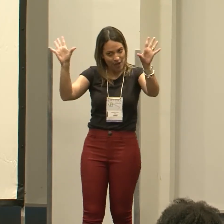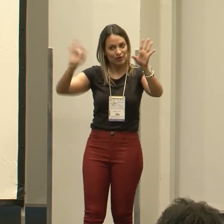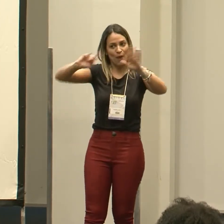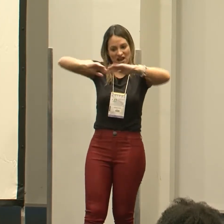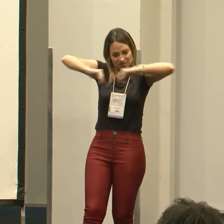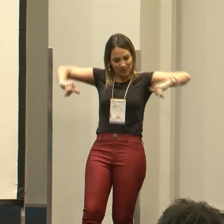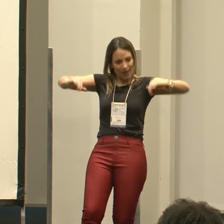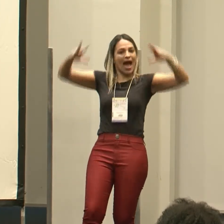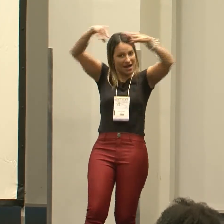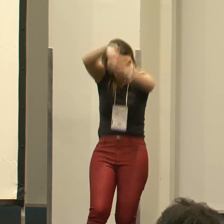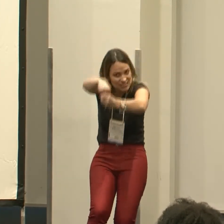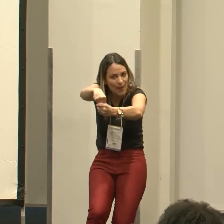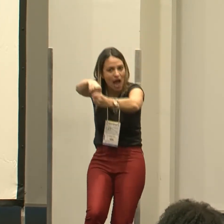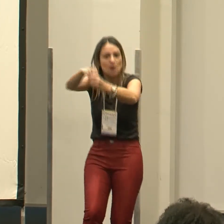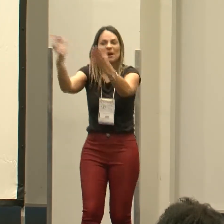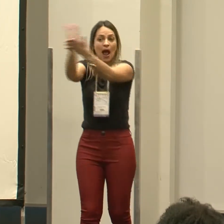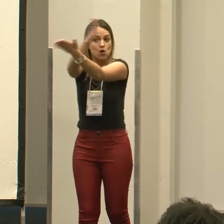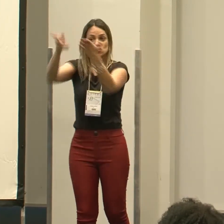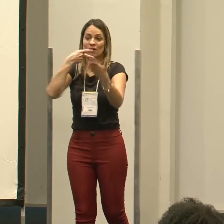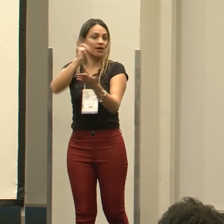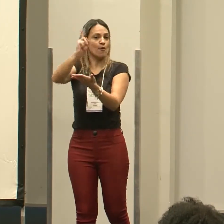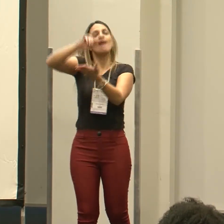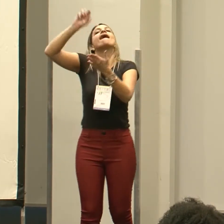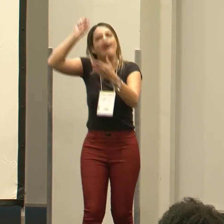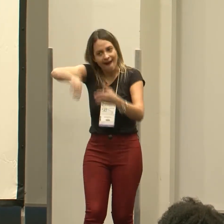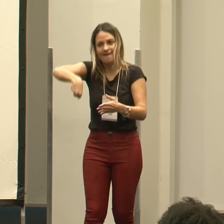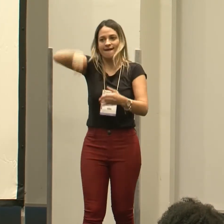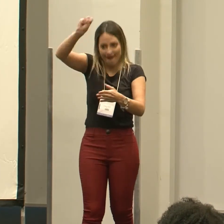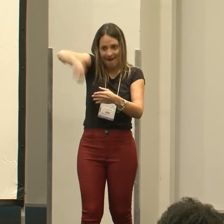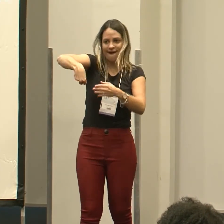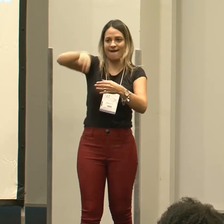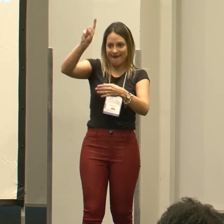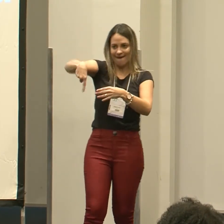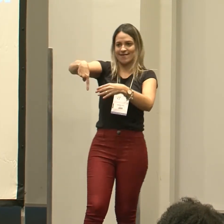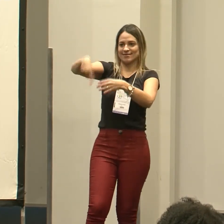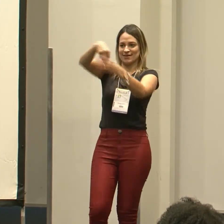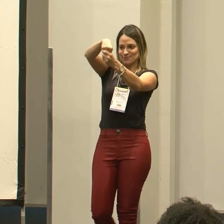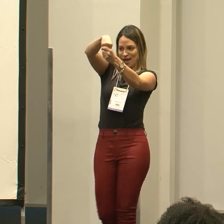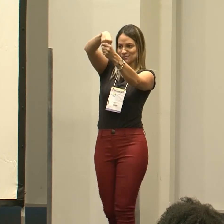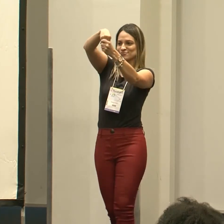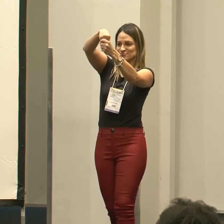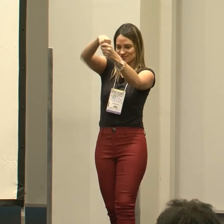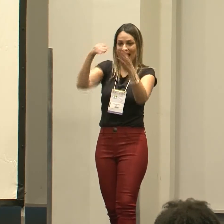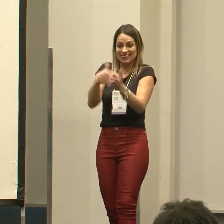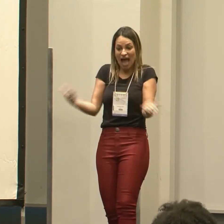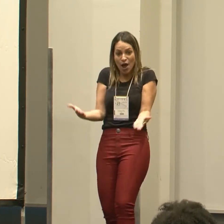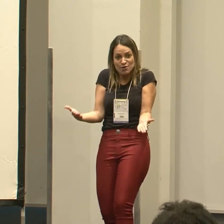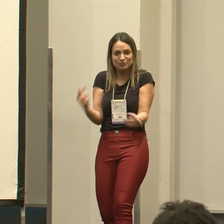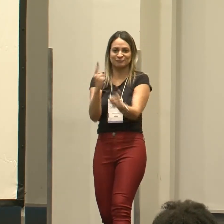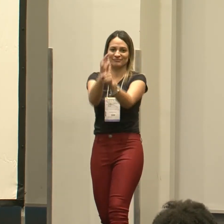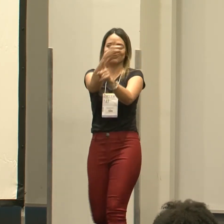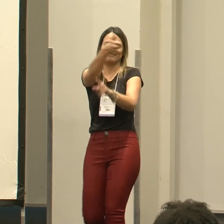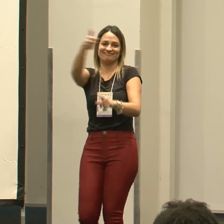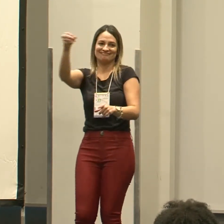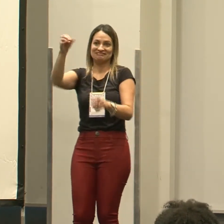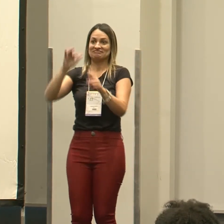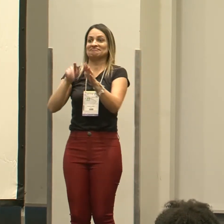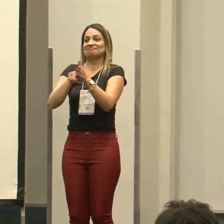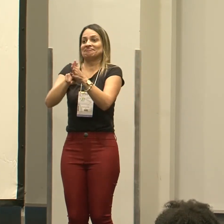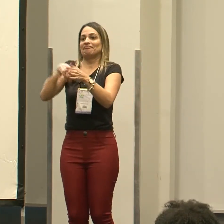Eles não estão fora, né? Nós precisamos deixar isso bem claro. Algumas pessoas dizem que não, uma coisa é uma coisa, outra coisa é outra coisa, só que